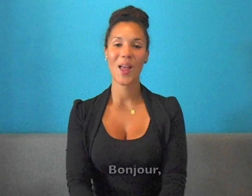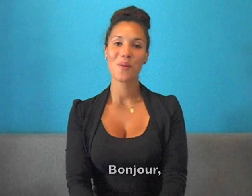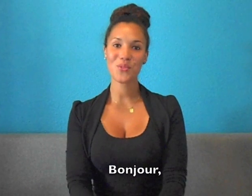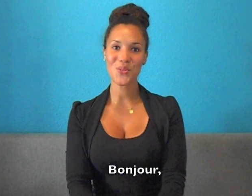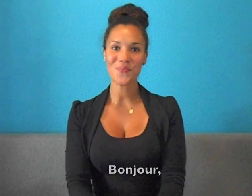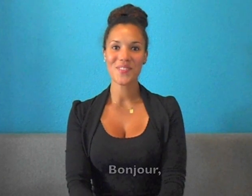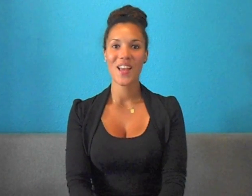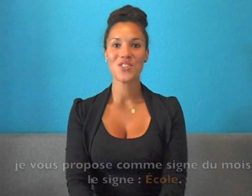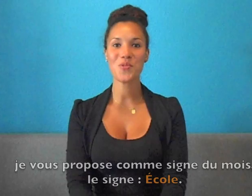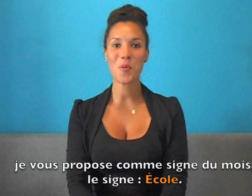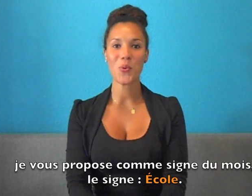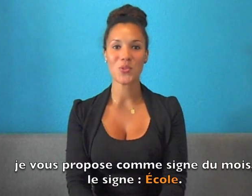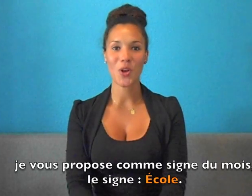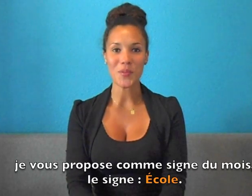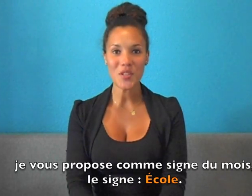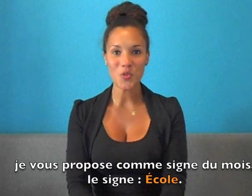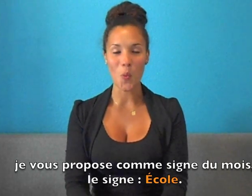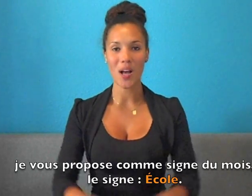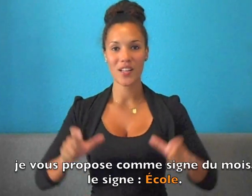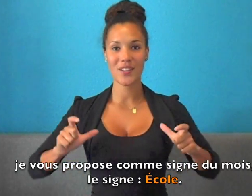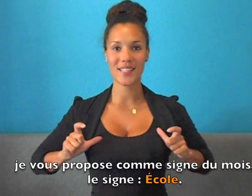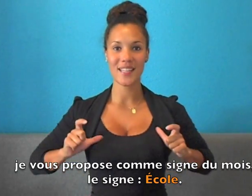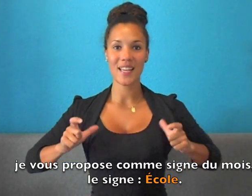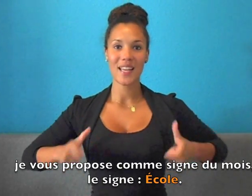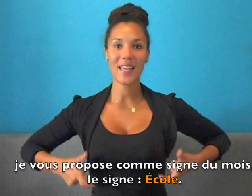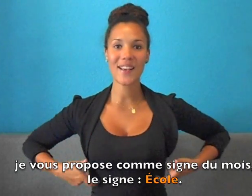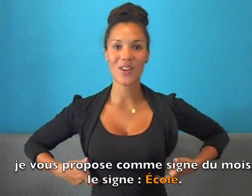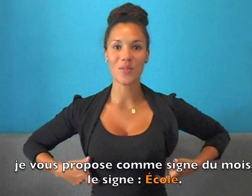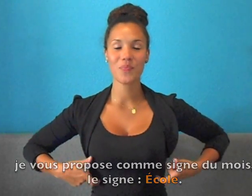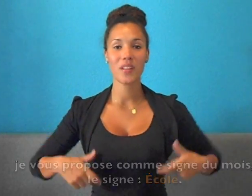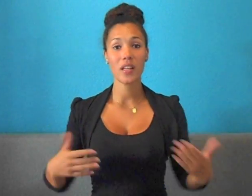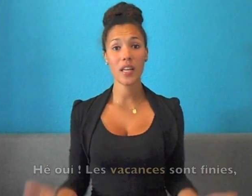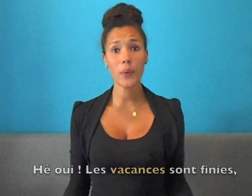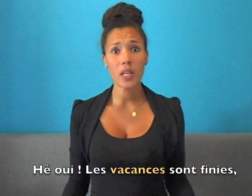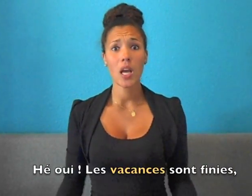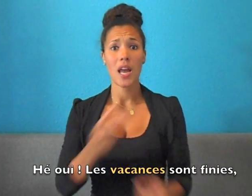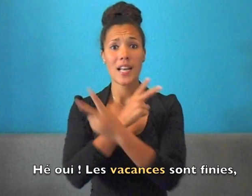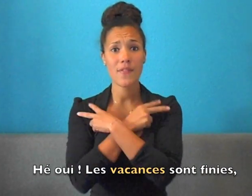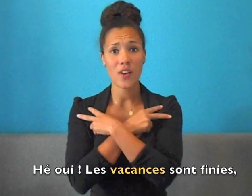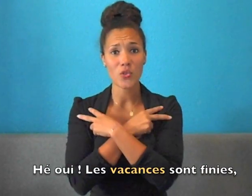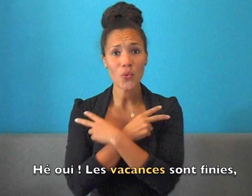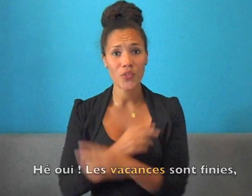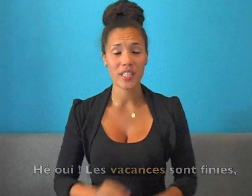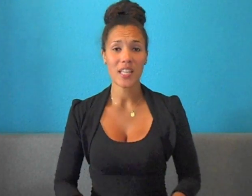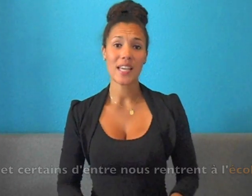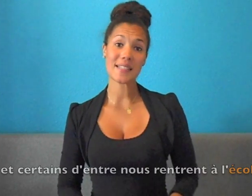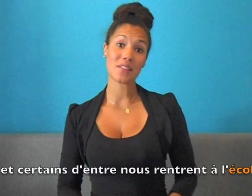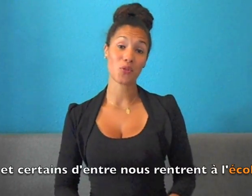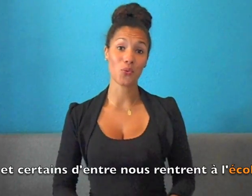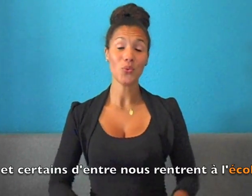Bonjour, je vous propose comme signe du mois, le signe école. Et oui, les vacances sont finies et s'un d'entre nous